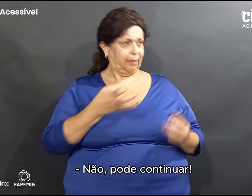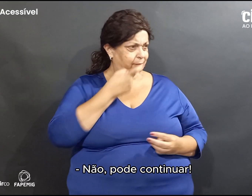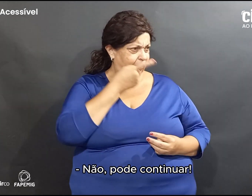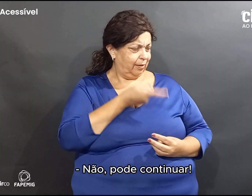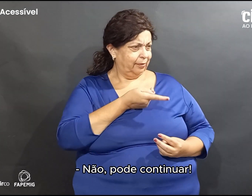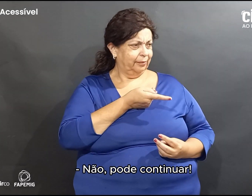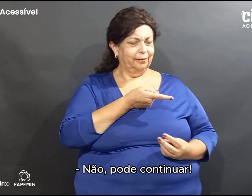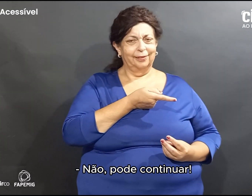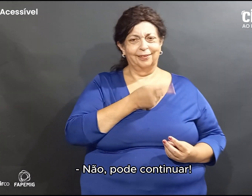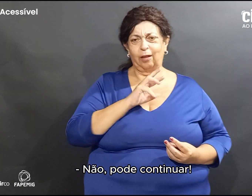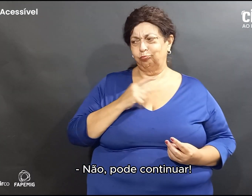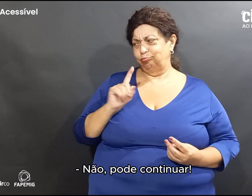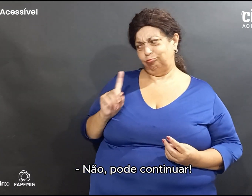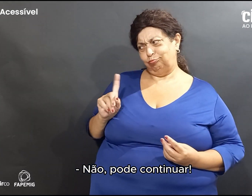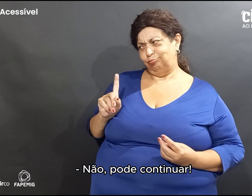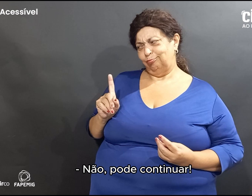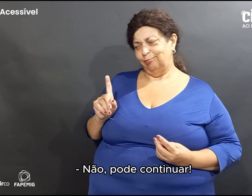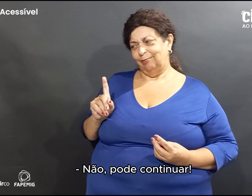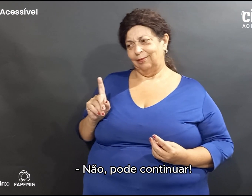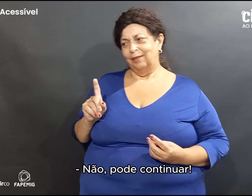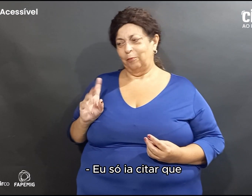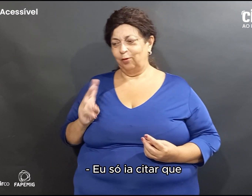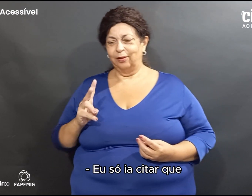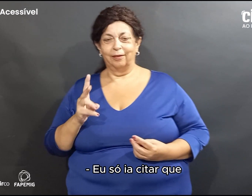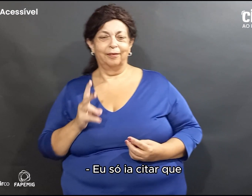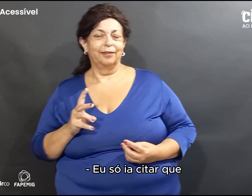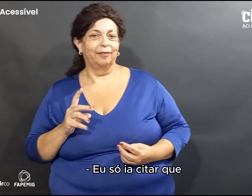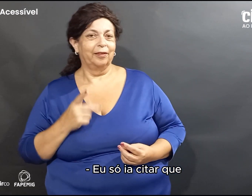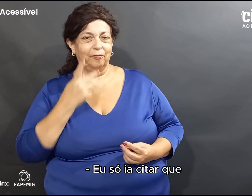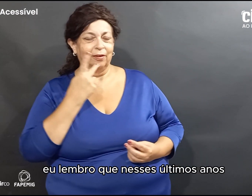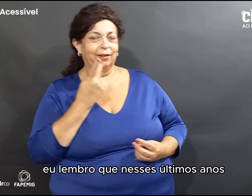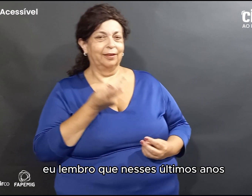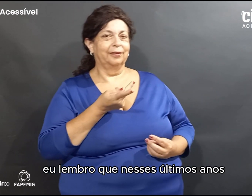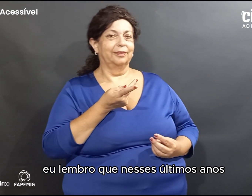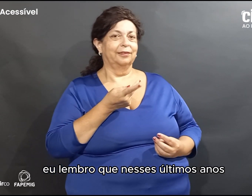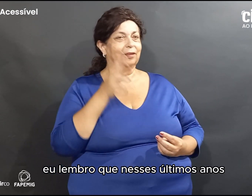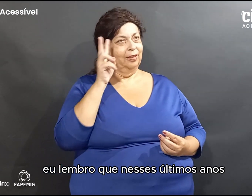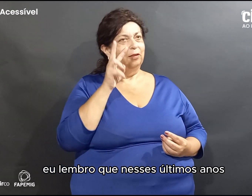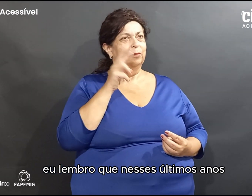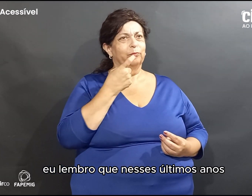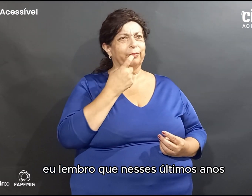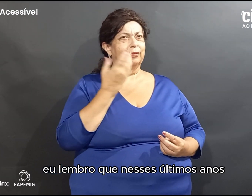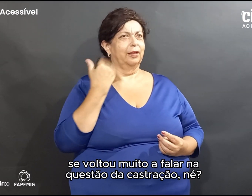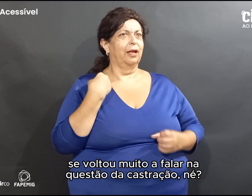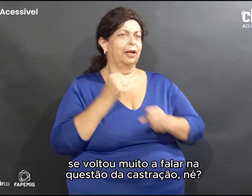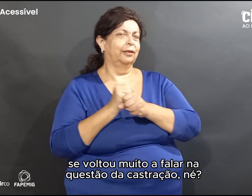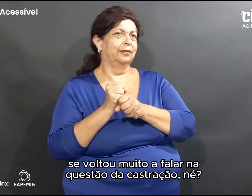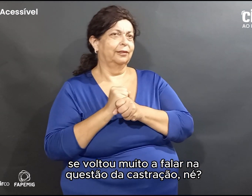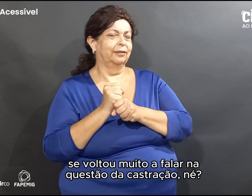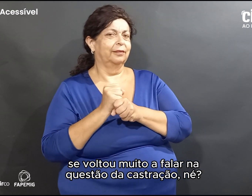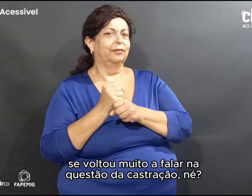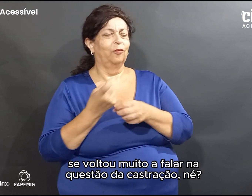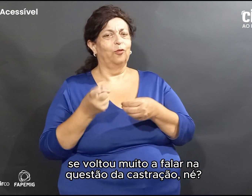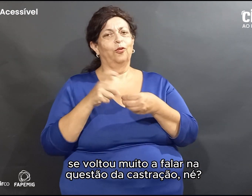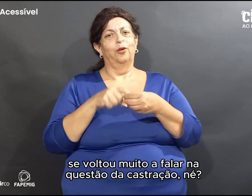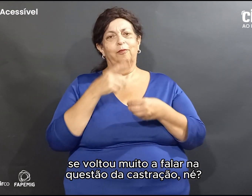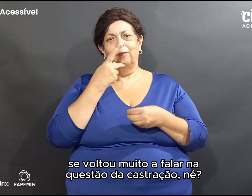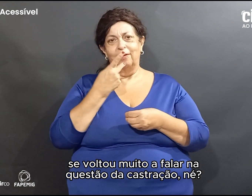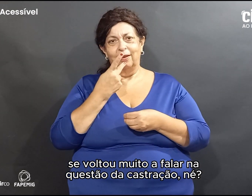Não. Pode continuar. Eu só ia citar que eu lembro que nesses últimos anos se voltou muito a falar na questão da castração, né?